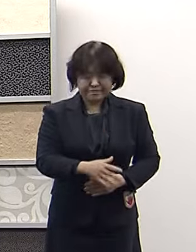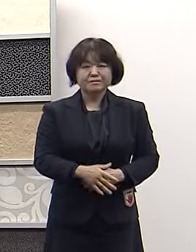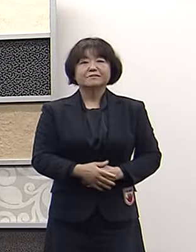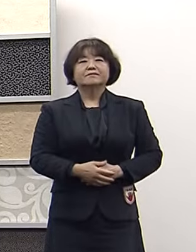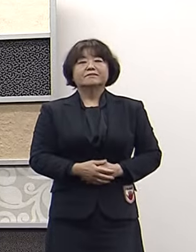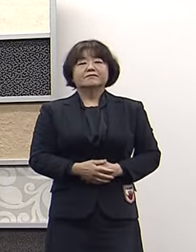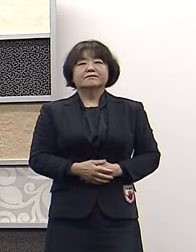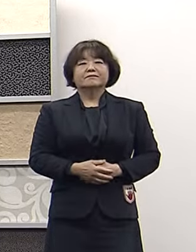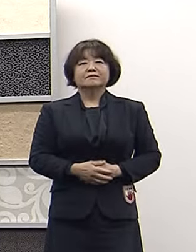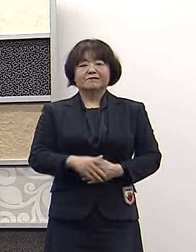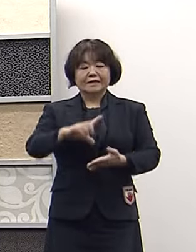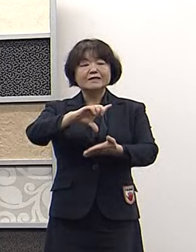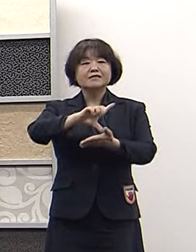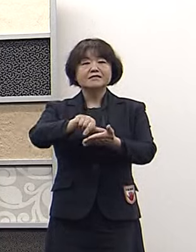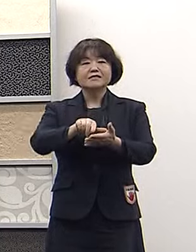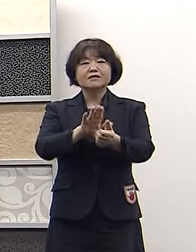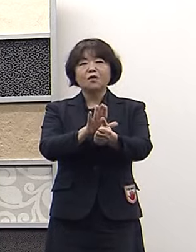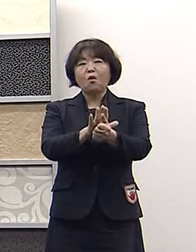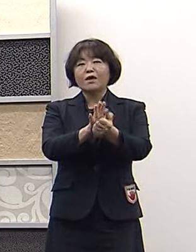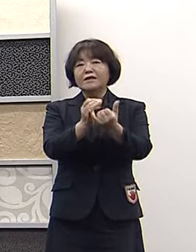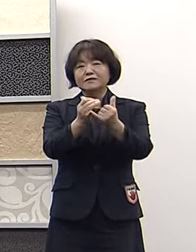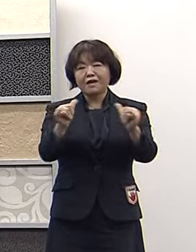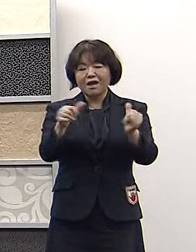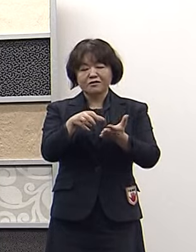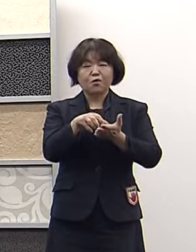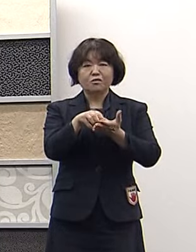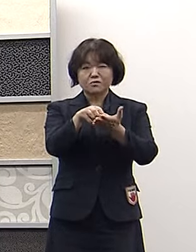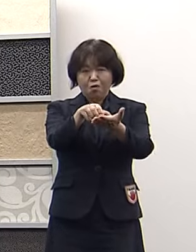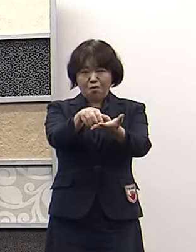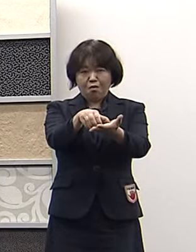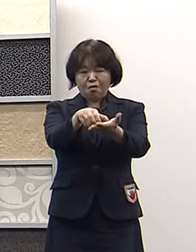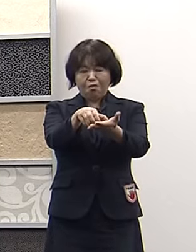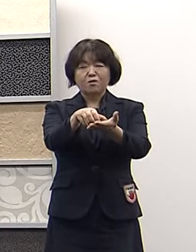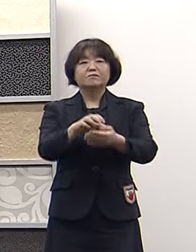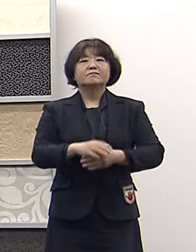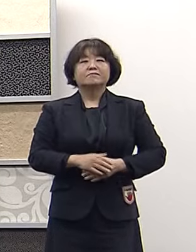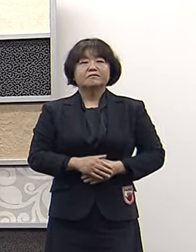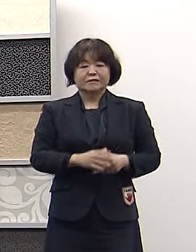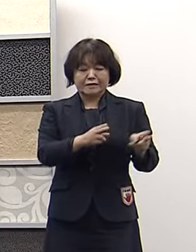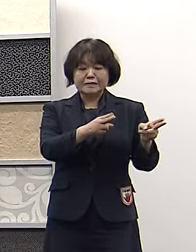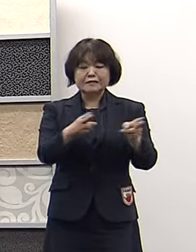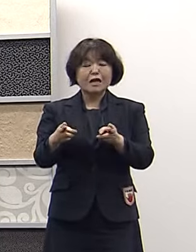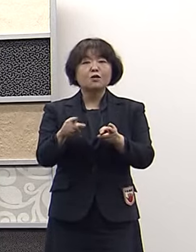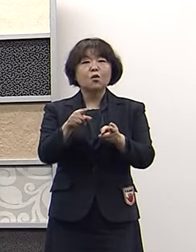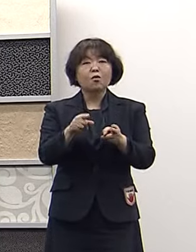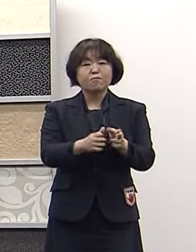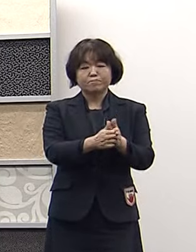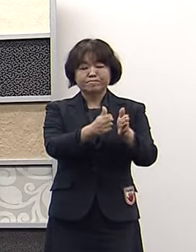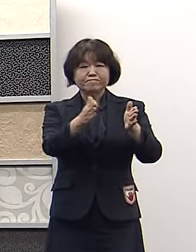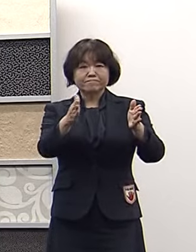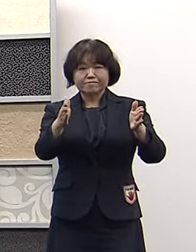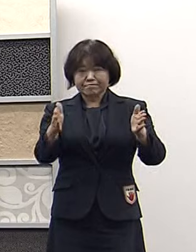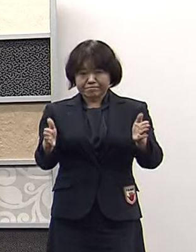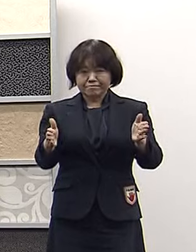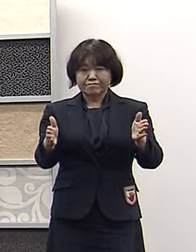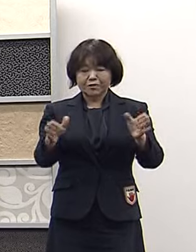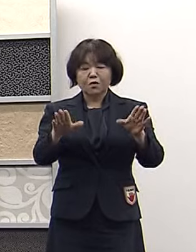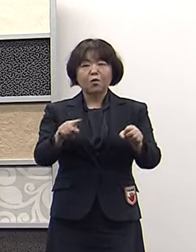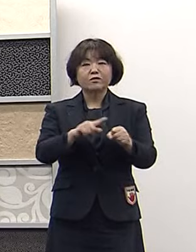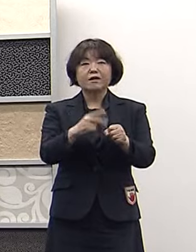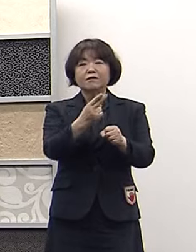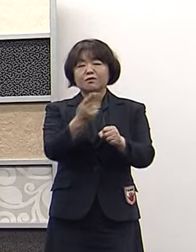。まずはじめに地域貢献者表彰に関してですが、この度、制度の拡充を行い、今年度